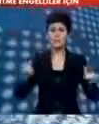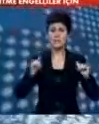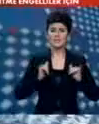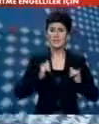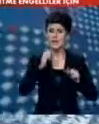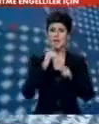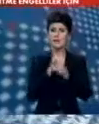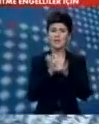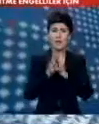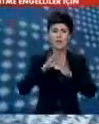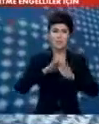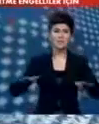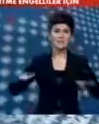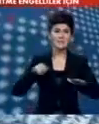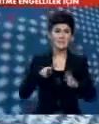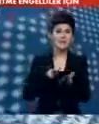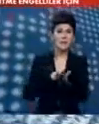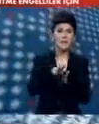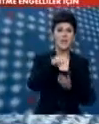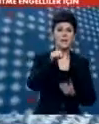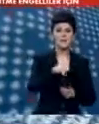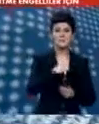üstünde kayak sona bırakıldı.